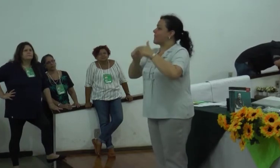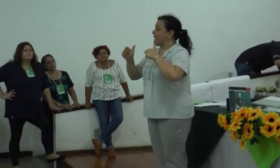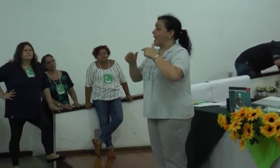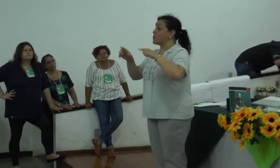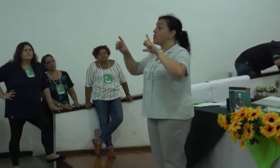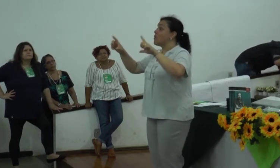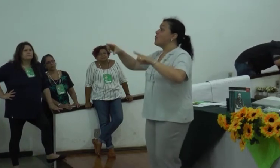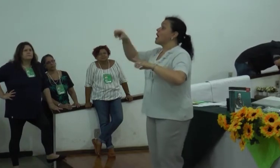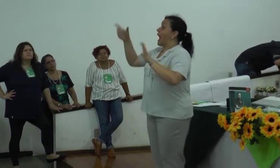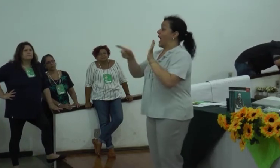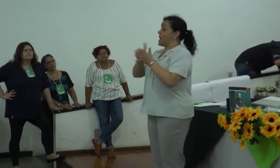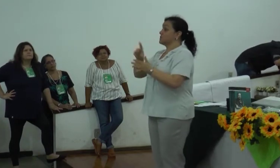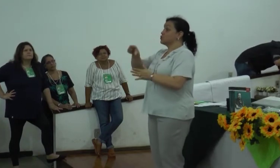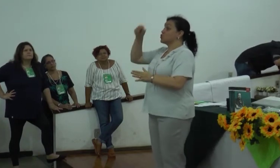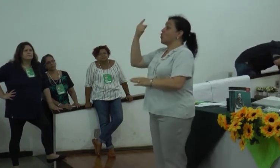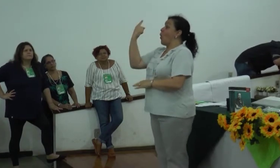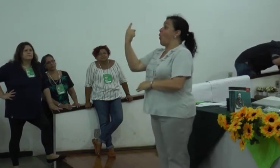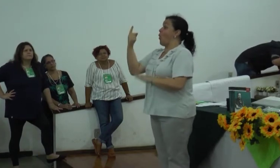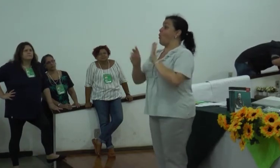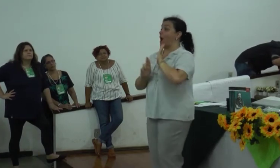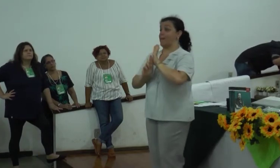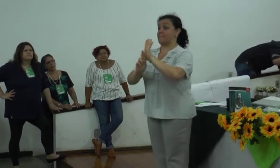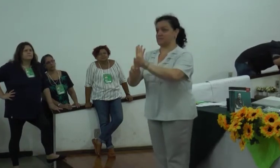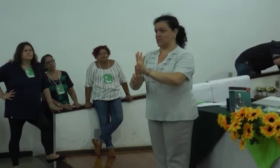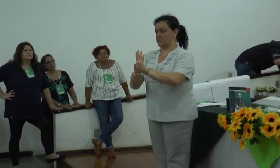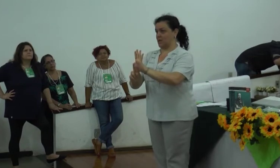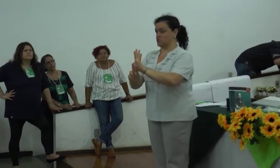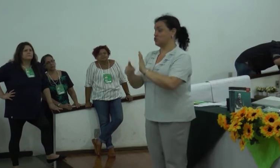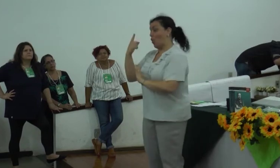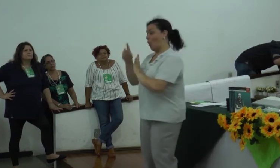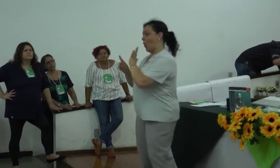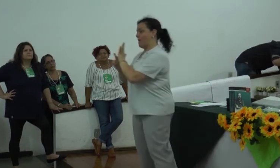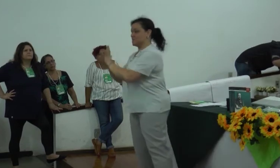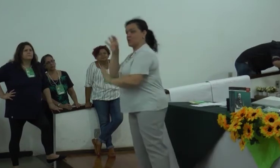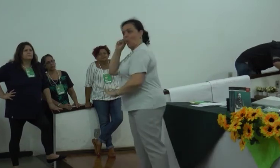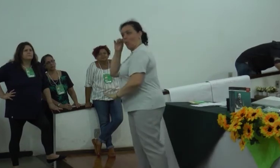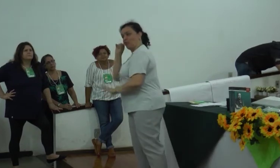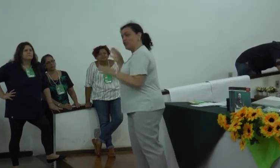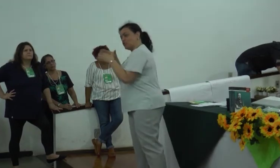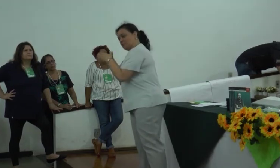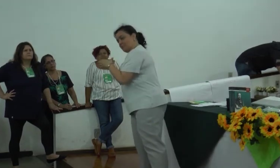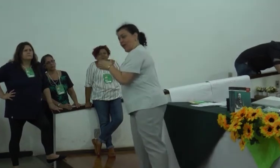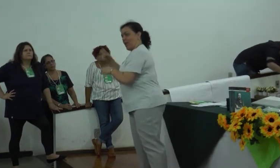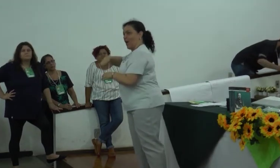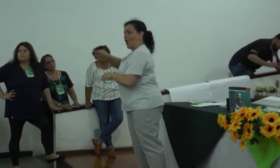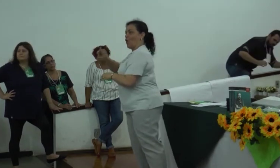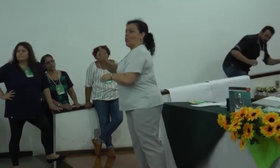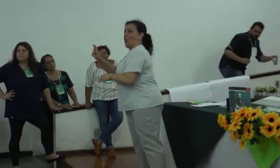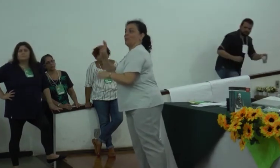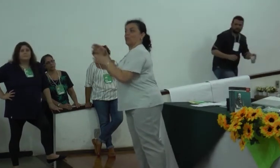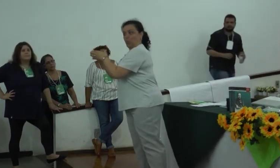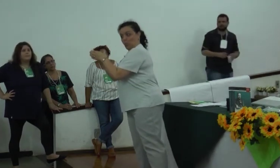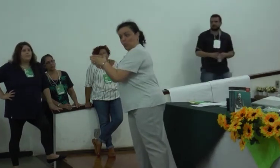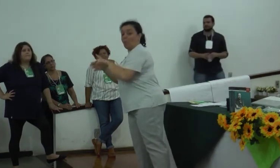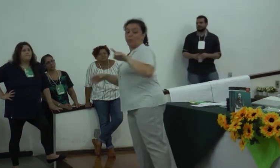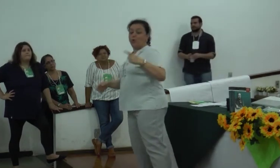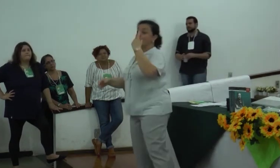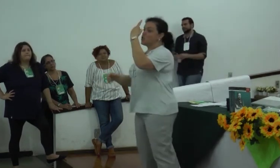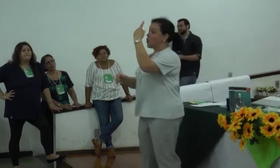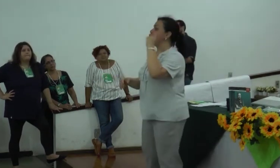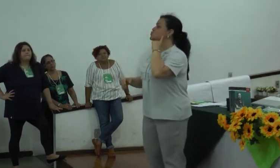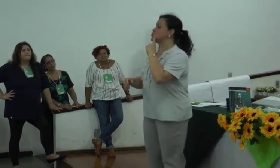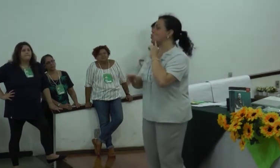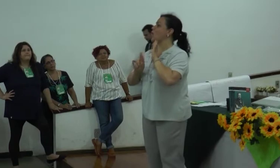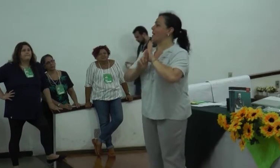mostrou como foi esse trabalho, mas antes ele escolheu um representante, o ouvinte escolheu também